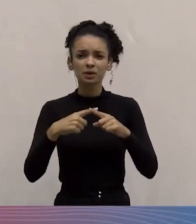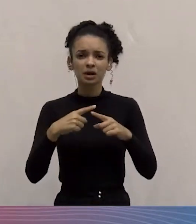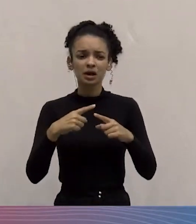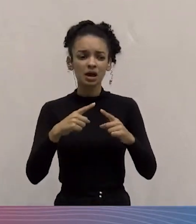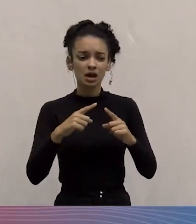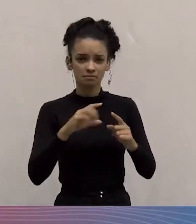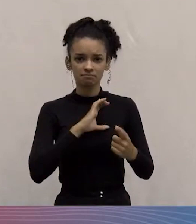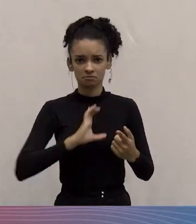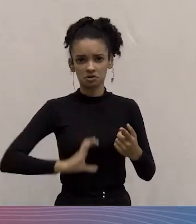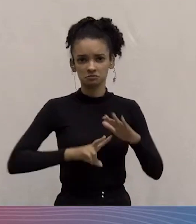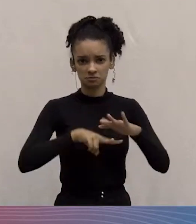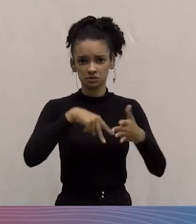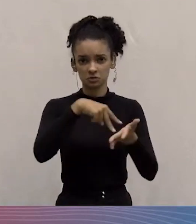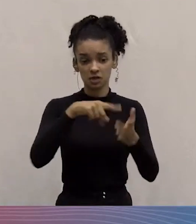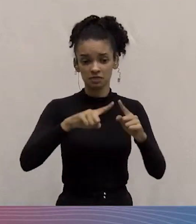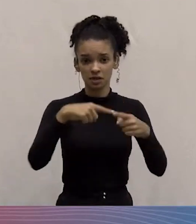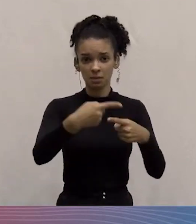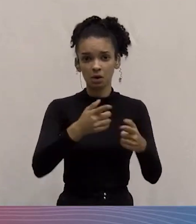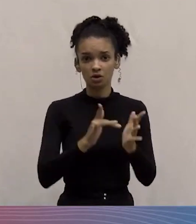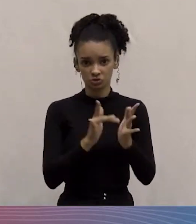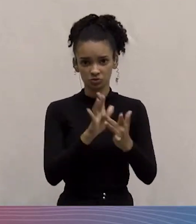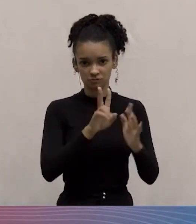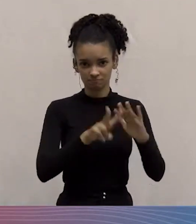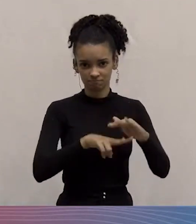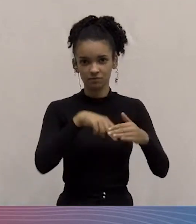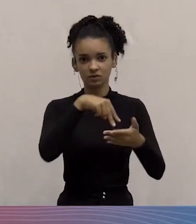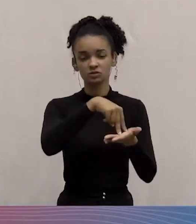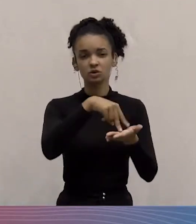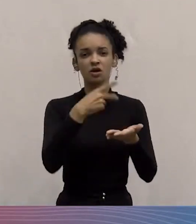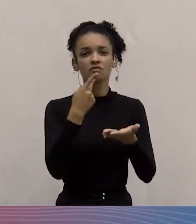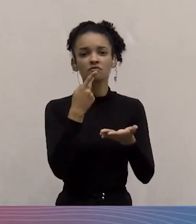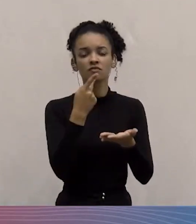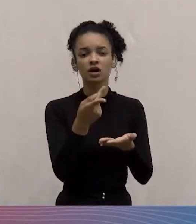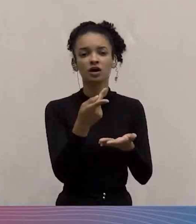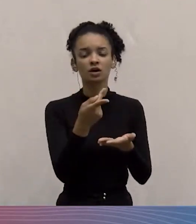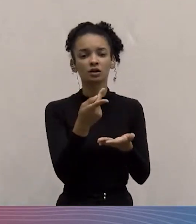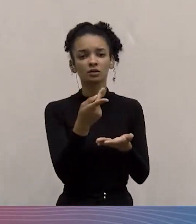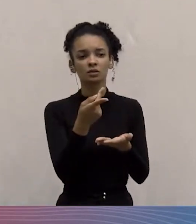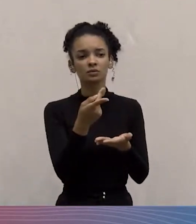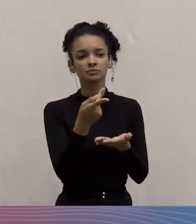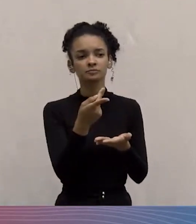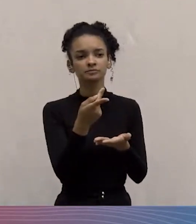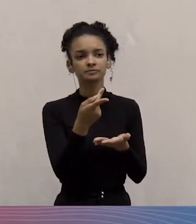da ressurreição, vocês se lembram, quando Jesus ressuscitou, falou, né,